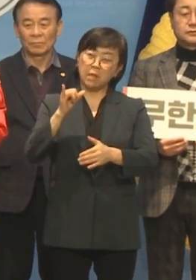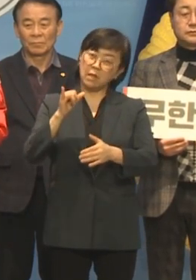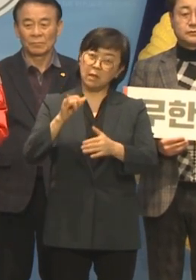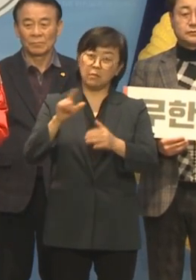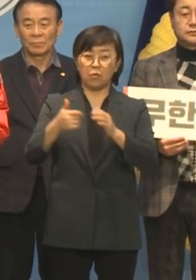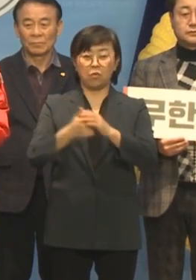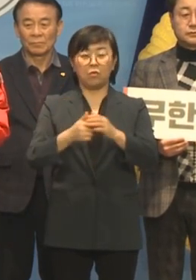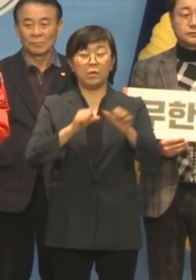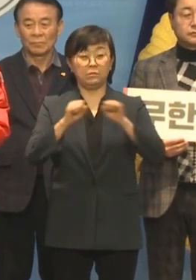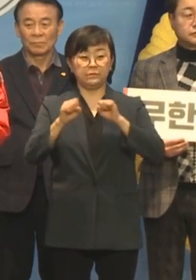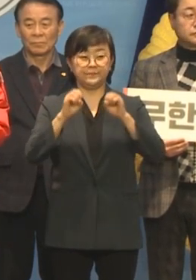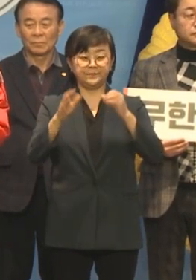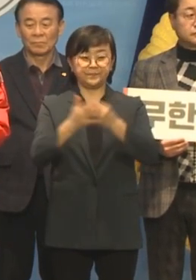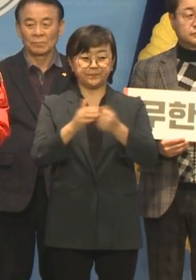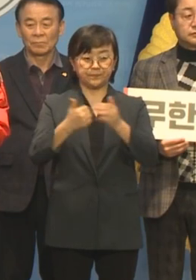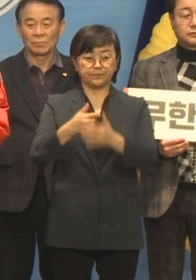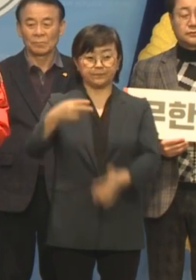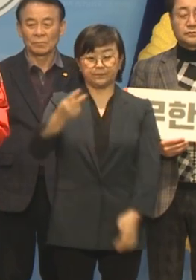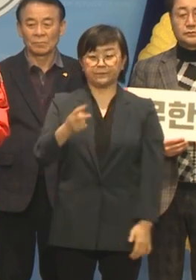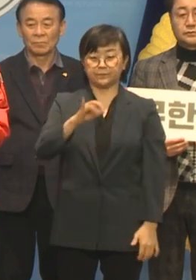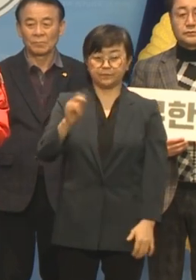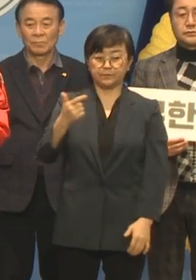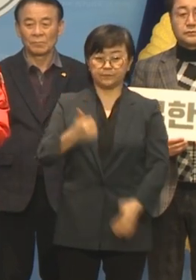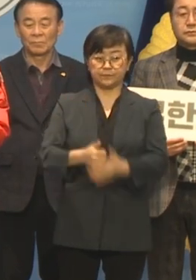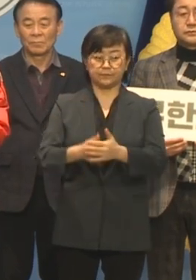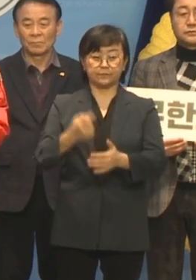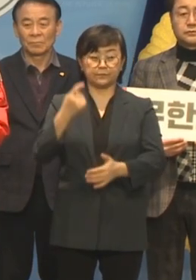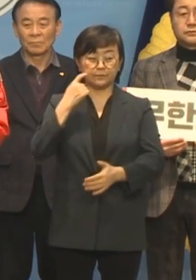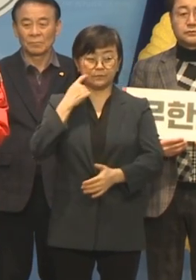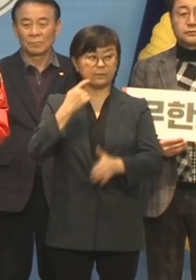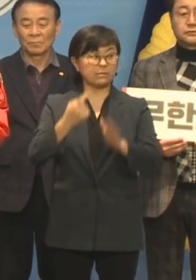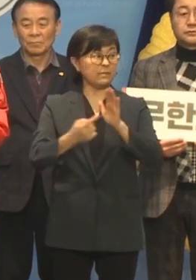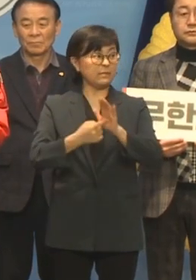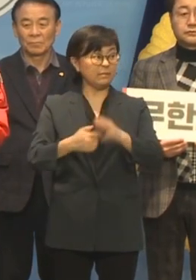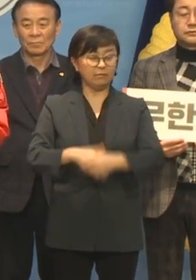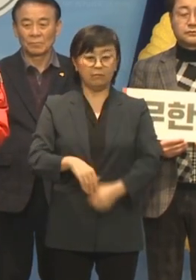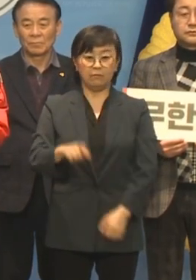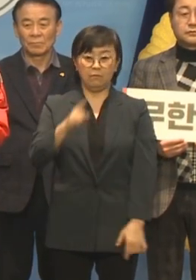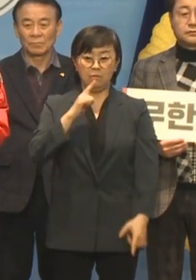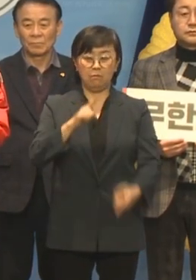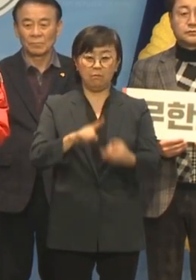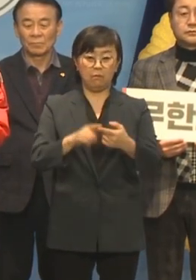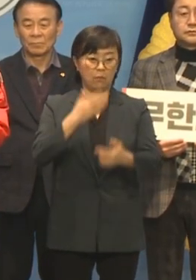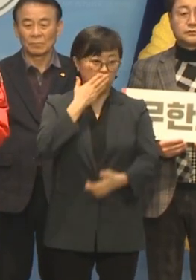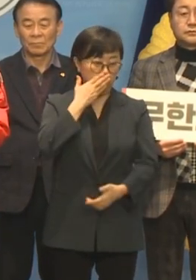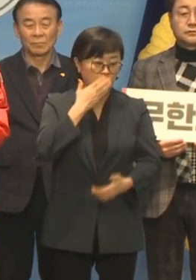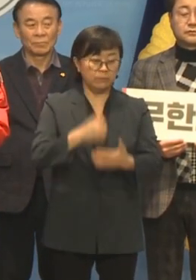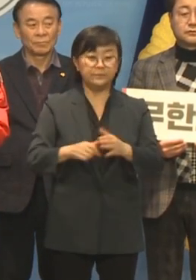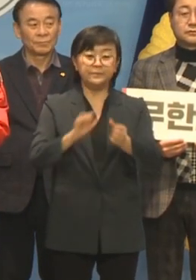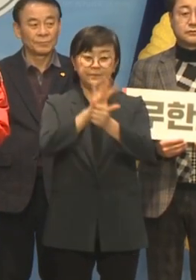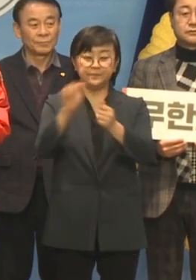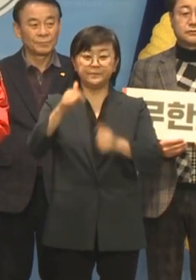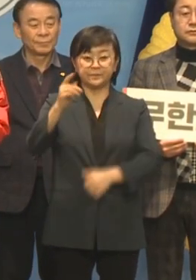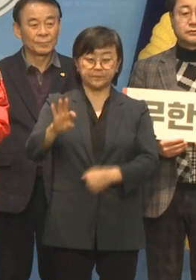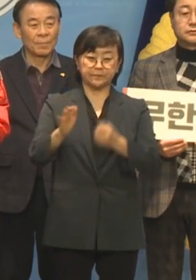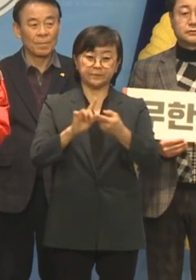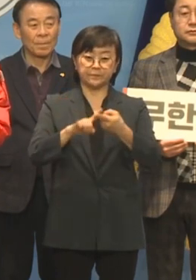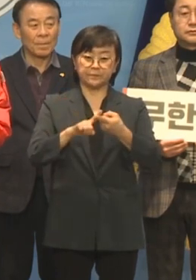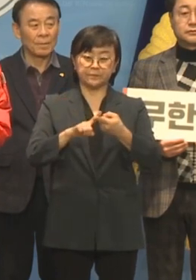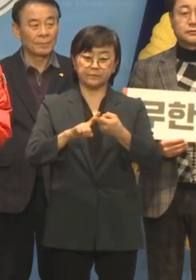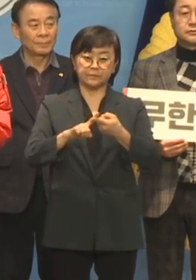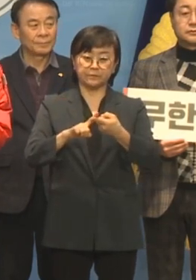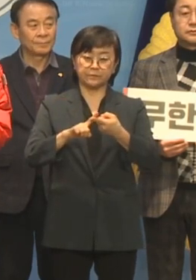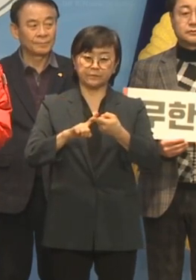캠페인, 도미노 피자 허위 광고 프로젝트, 커피 찌꺼기 비료화 사업은 동작갑 당협과